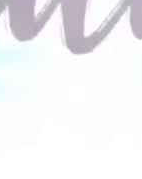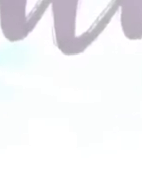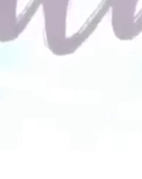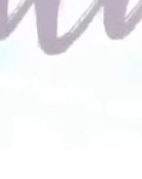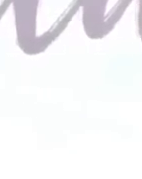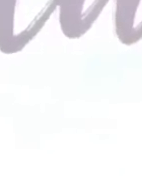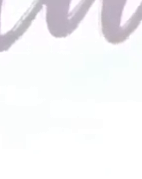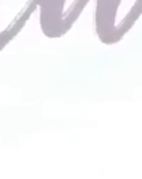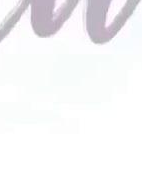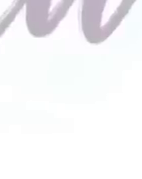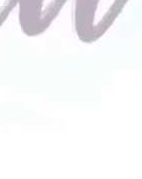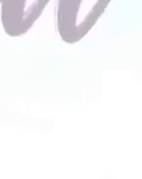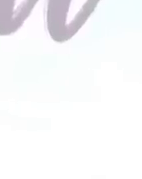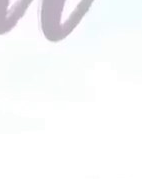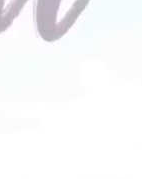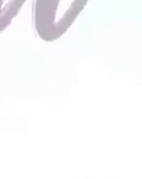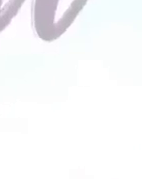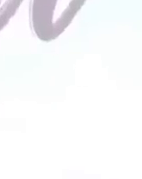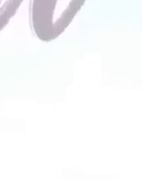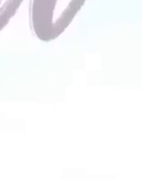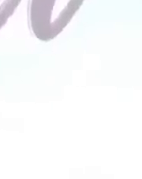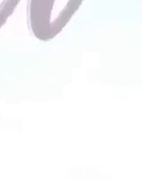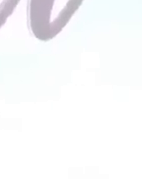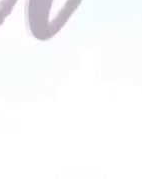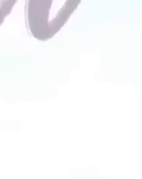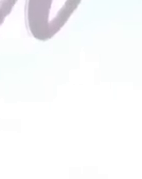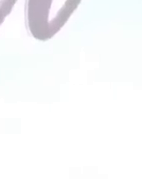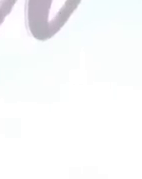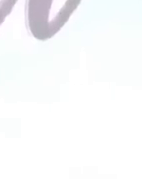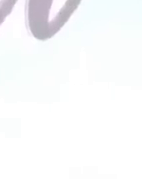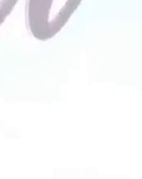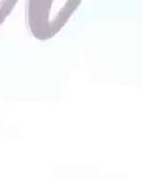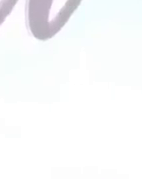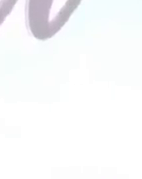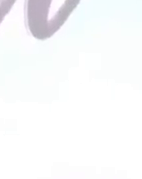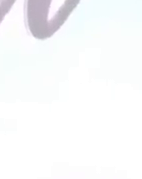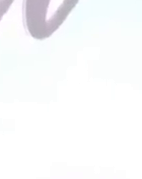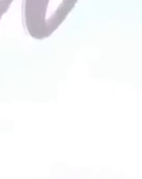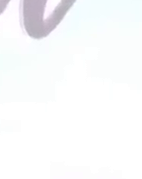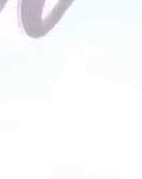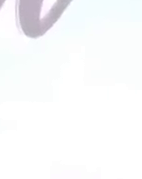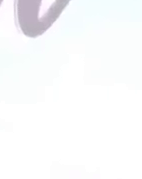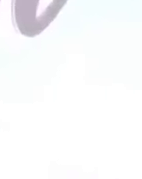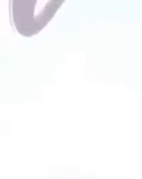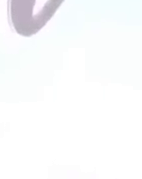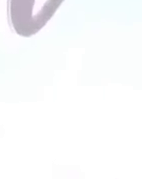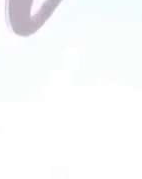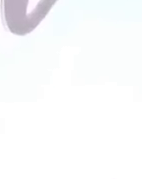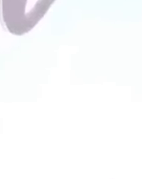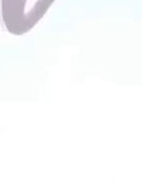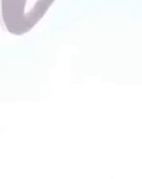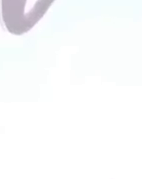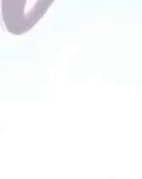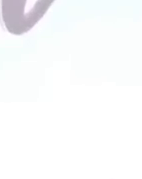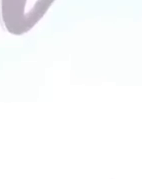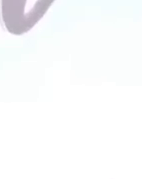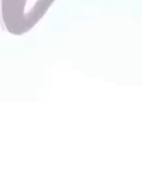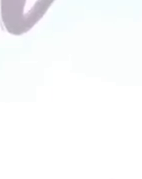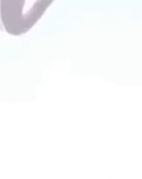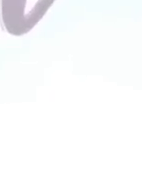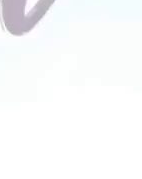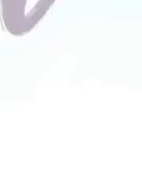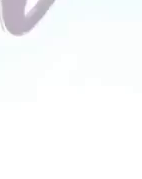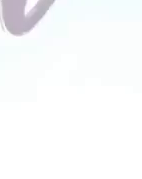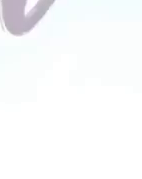Ila ukaona fulani ukasema yule amenizidi, hiyo ni dalili kwamba una nini? Na ukiwa mbele ya mtu anayejua